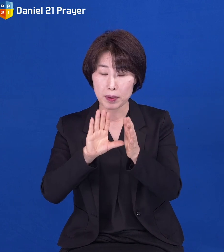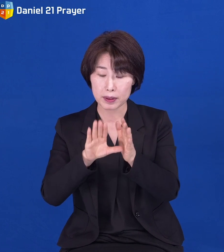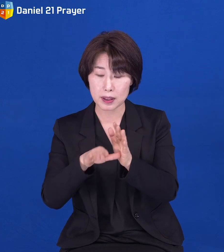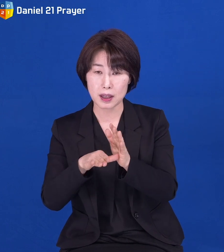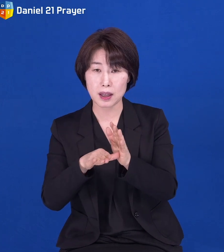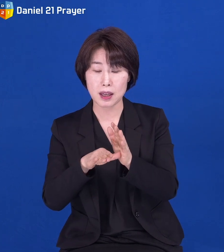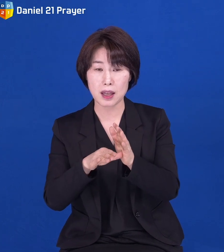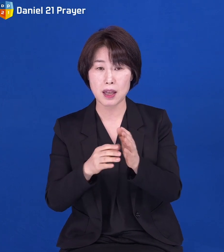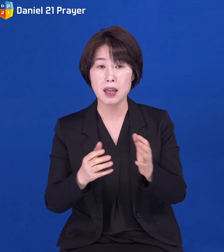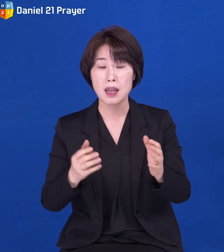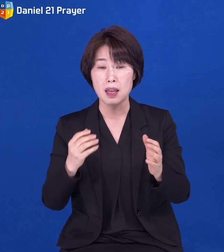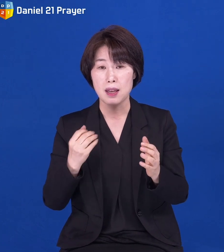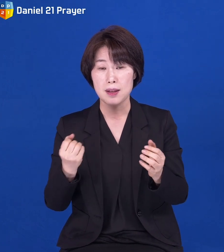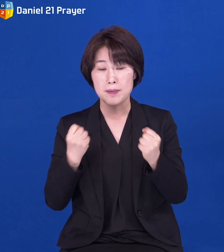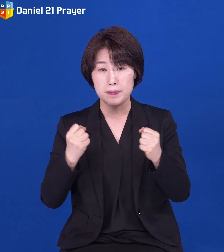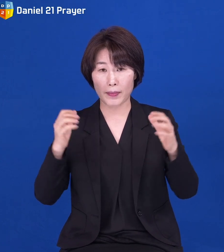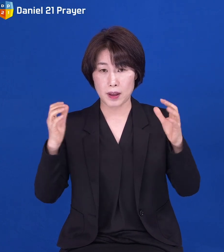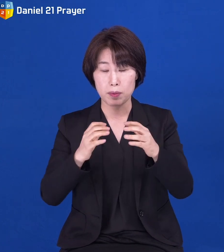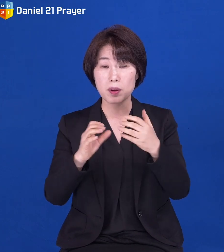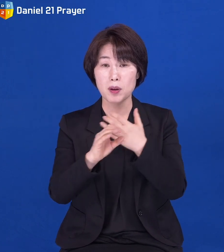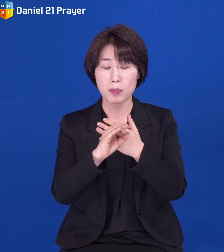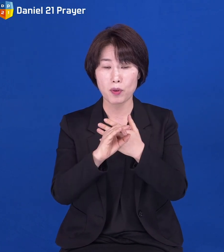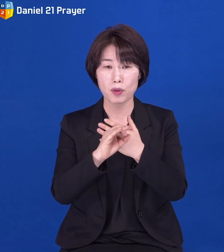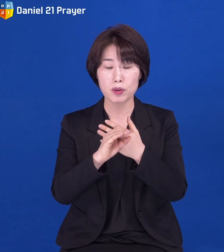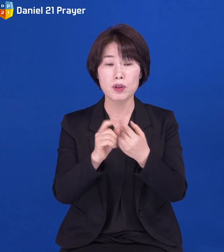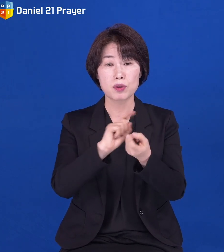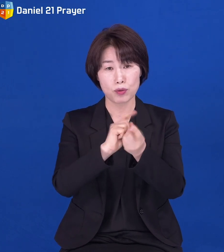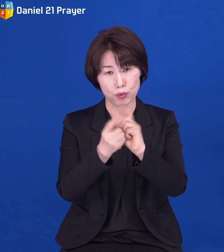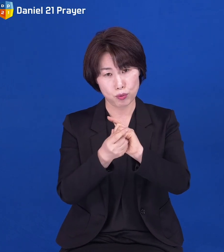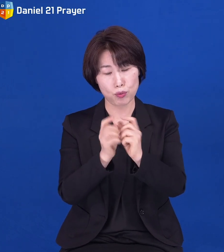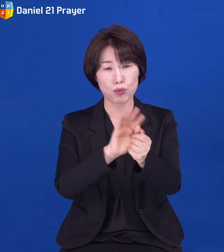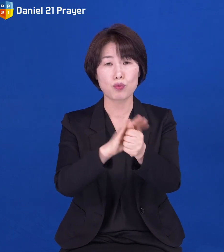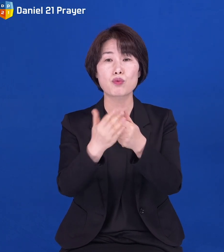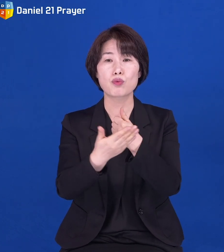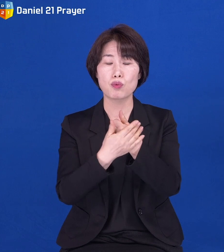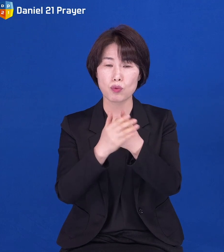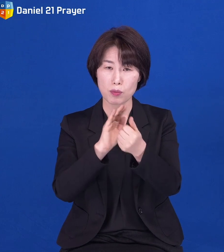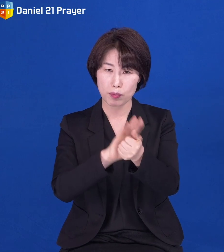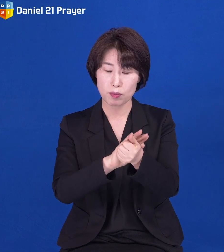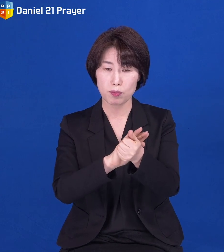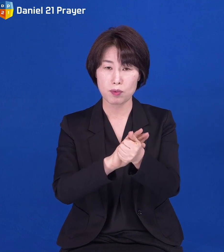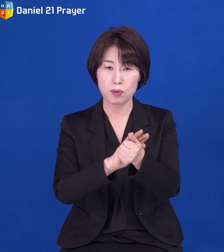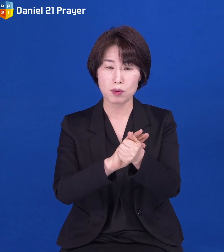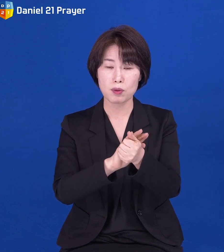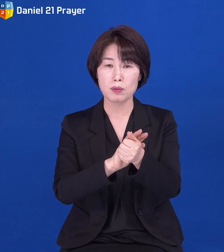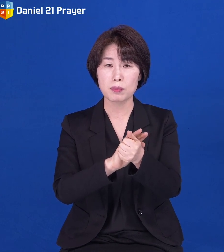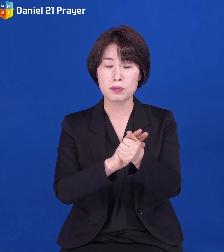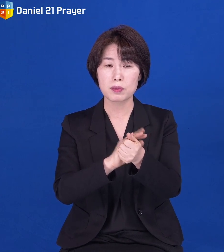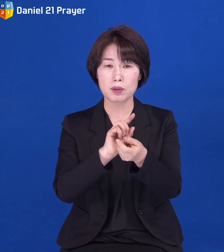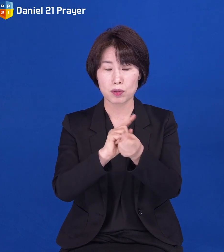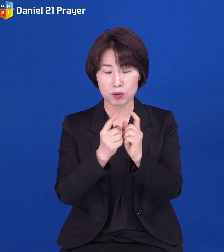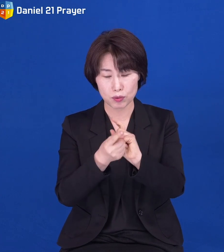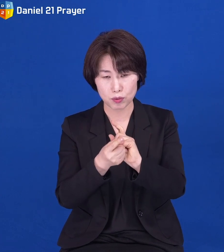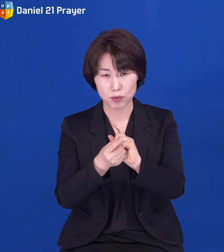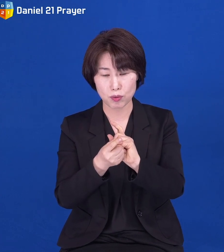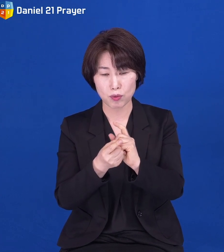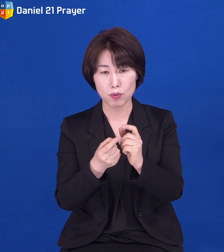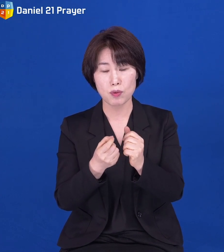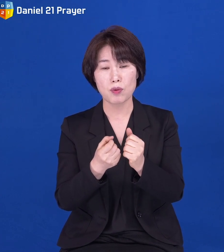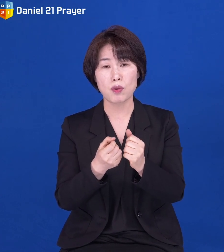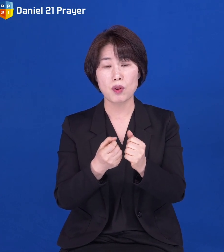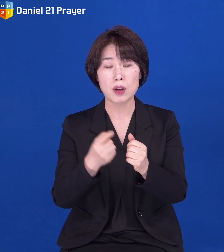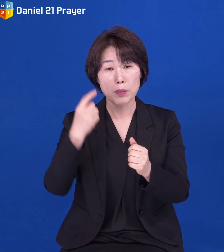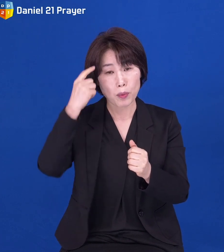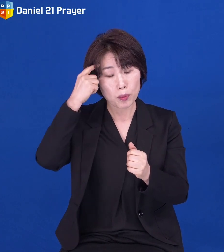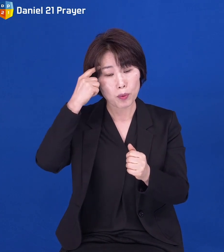같이 협력한다는, 그리고 자기가 이 친구보다 낫다는, 그 이 친구보다 낫다는 어떤 자기가 어떤 자기 생각을 조금